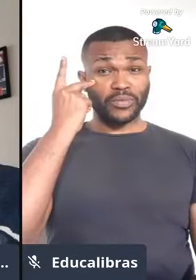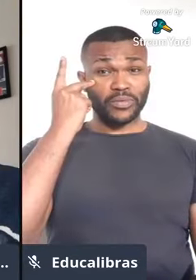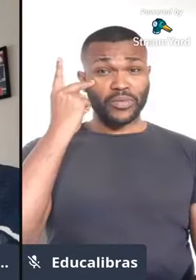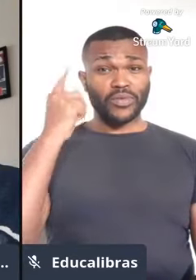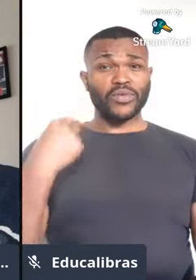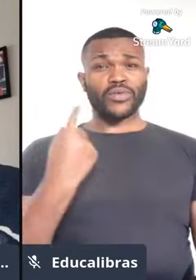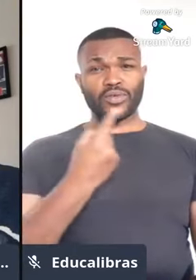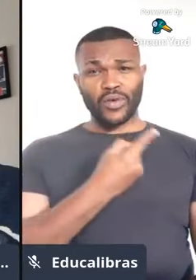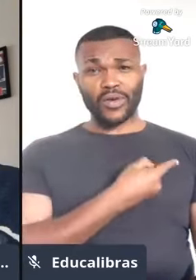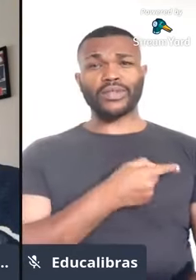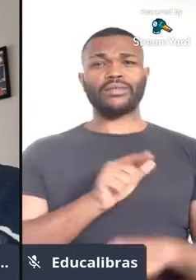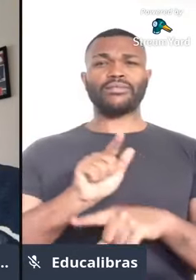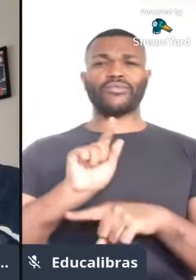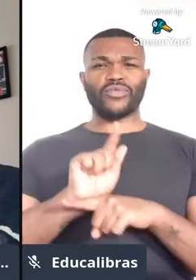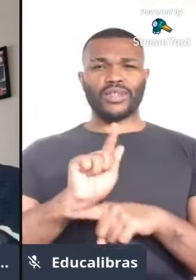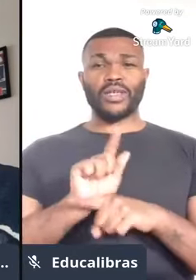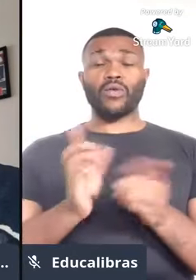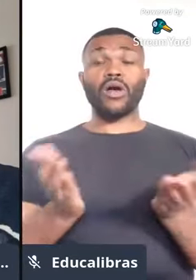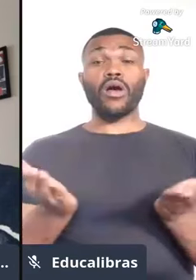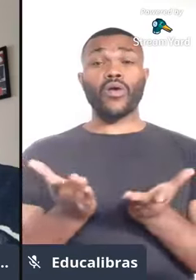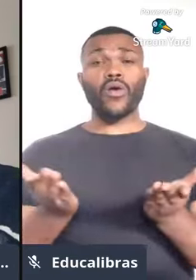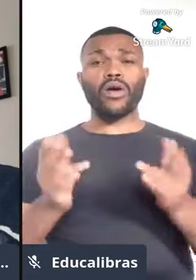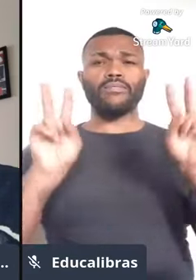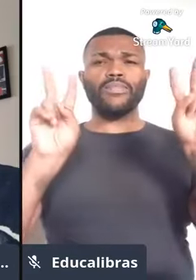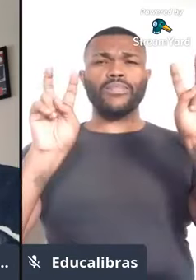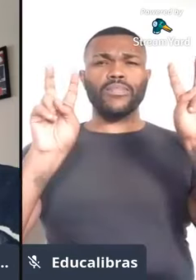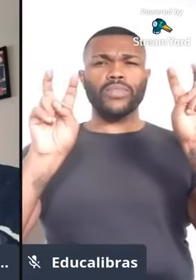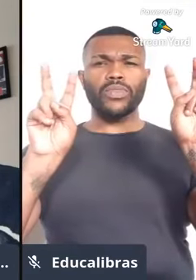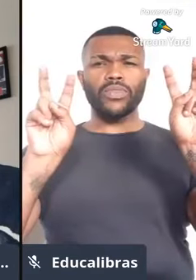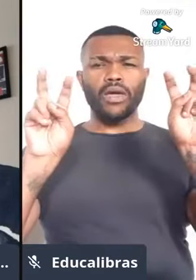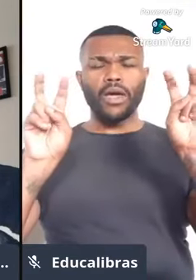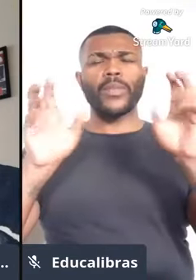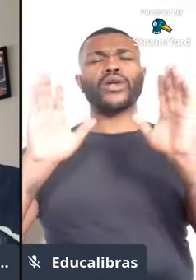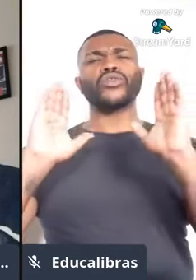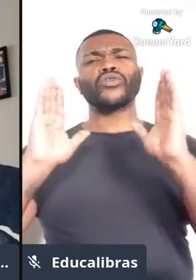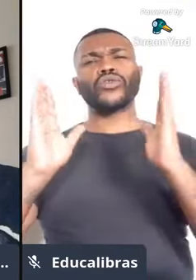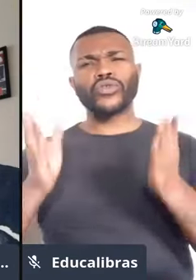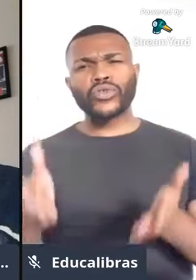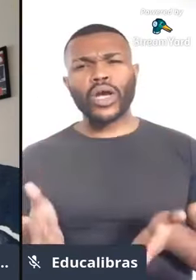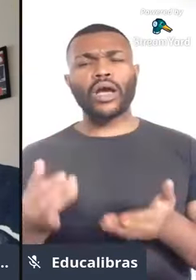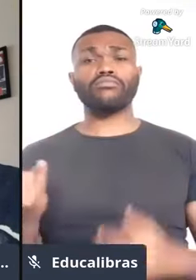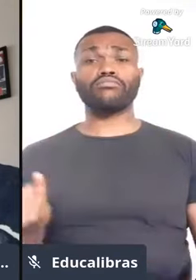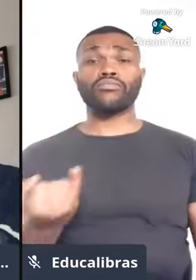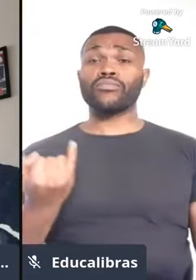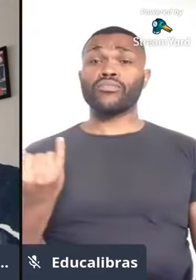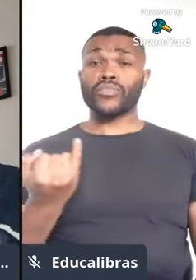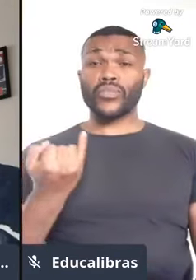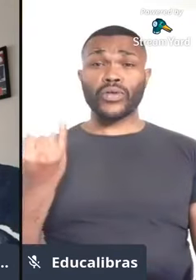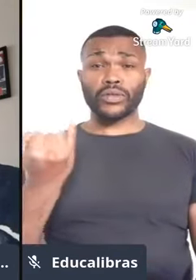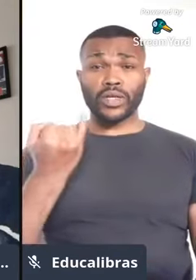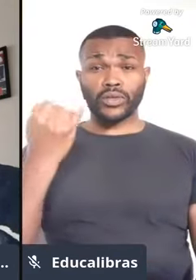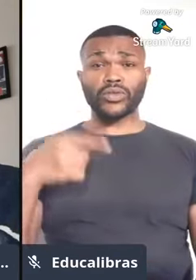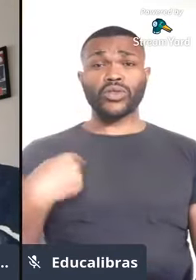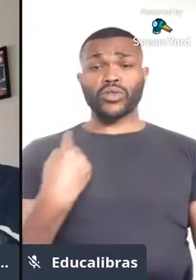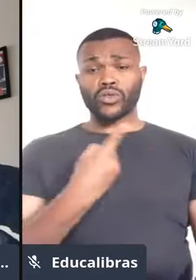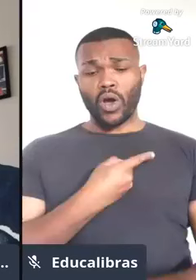própria gestão, todas as questões que foram pioneiras, né, que nós